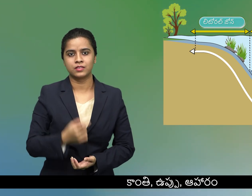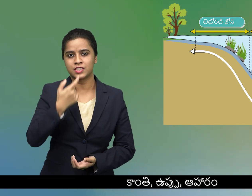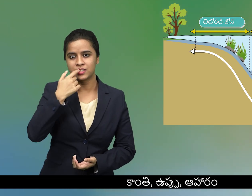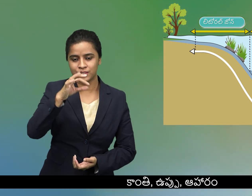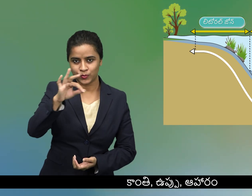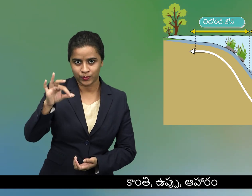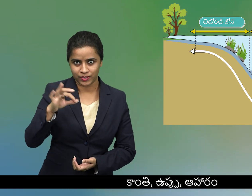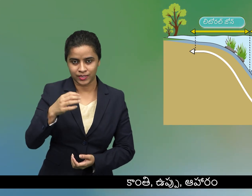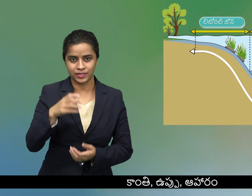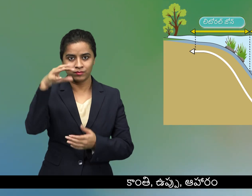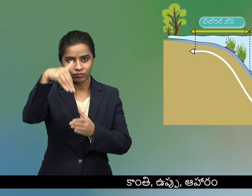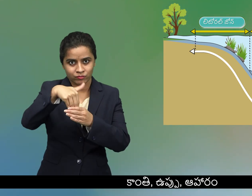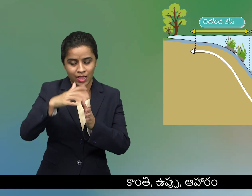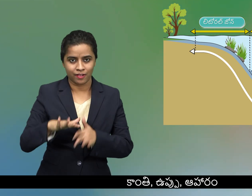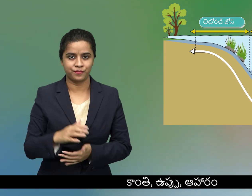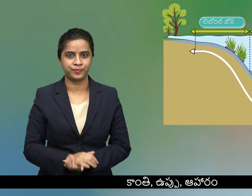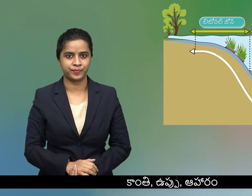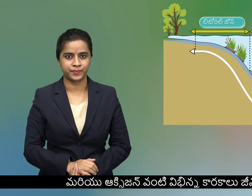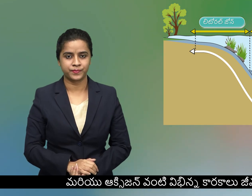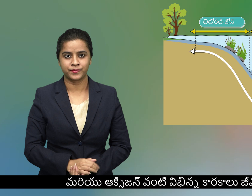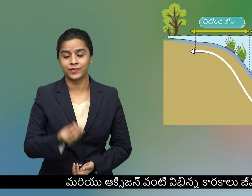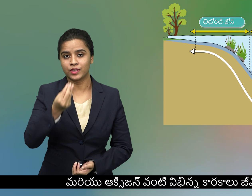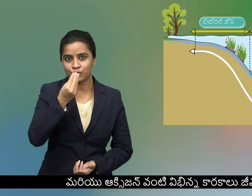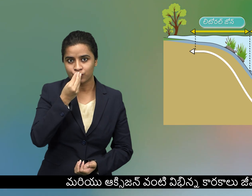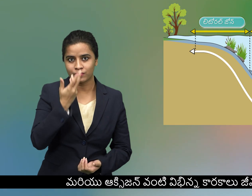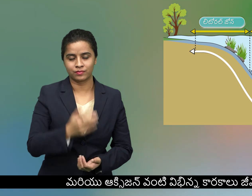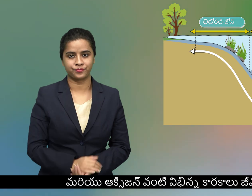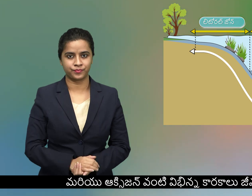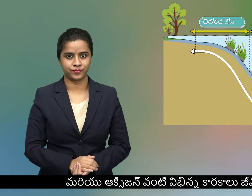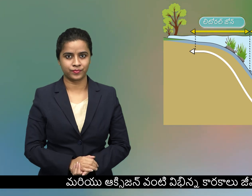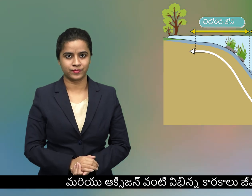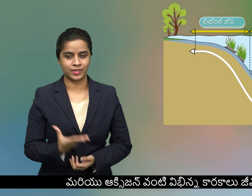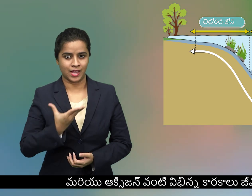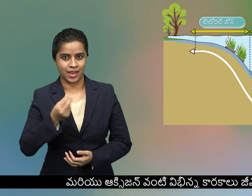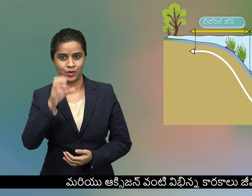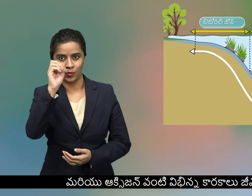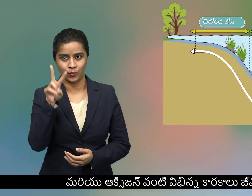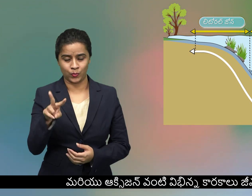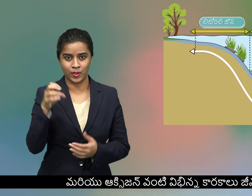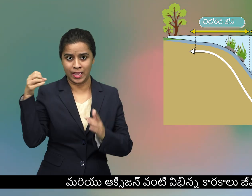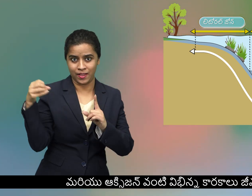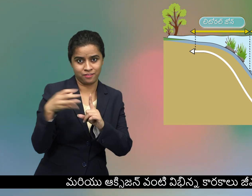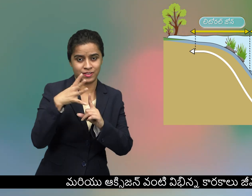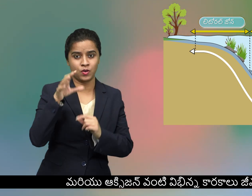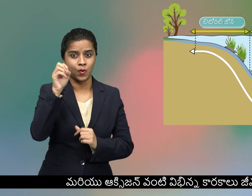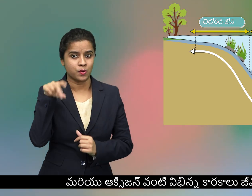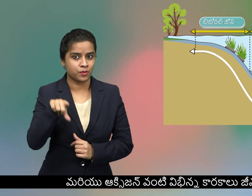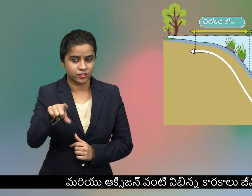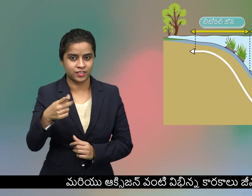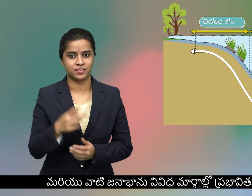కాంతి, ఉప్పు, ఆహారం మరియు ఆక్సిజన్ వంటి విభిన్న కారకాలు